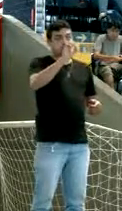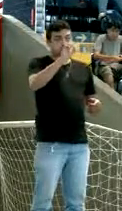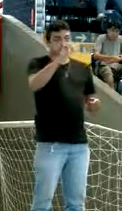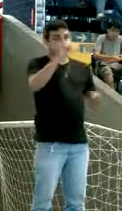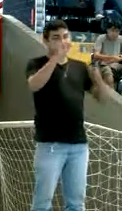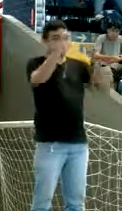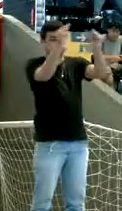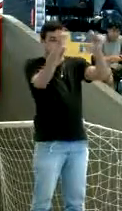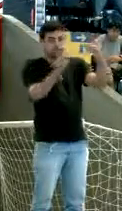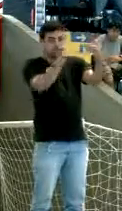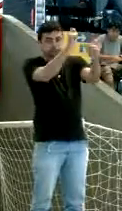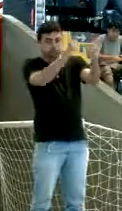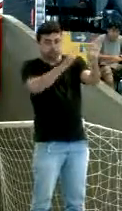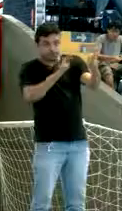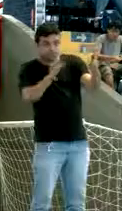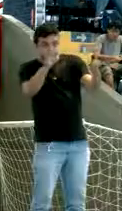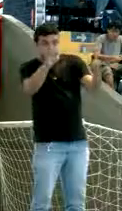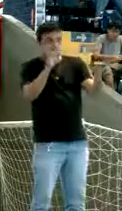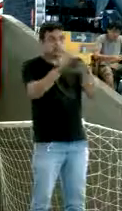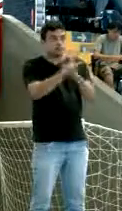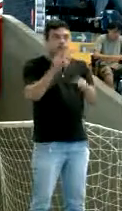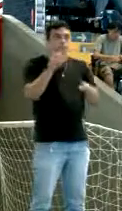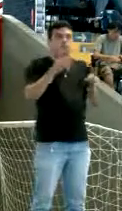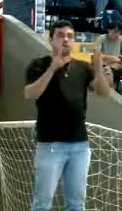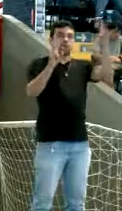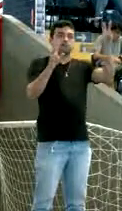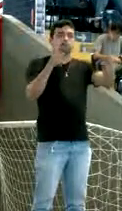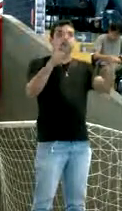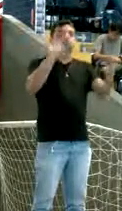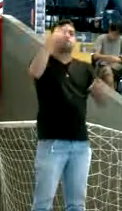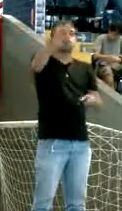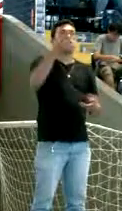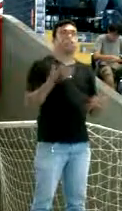Davi, ele falou à imagem: fala.